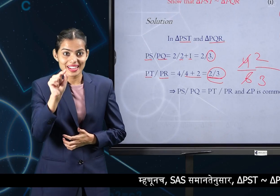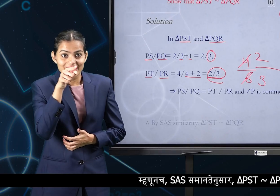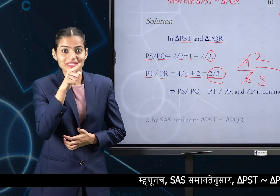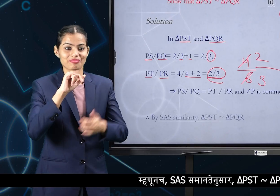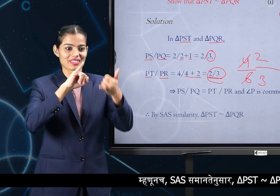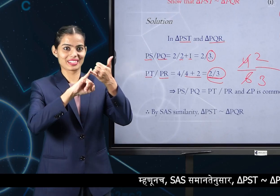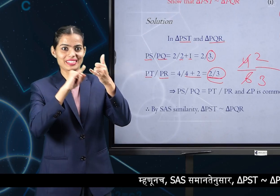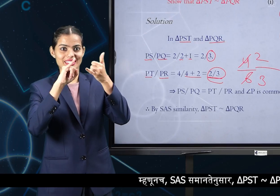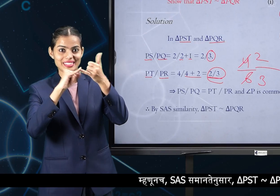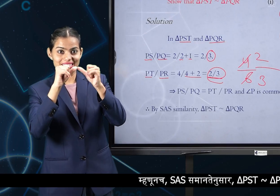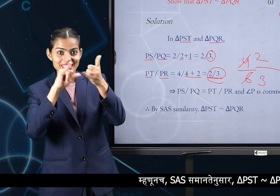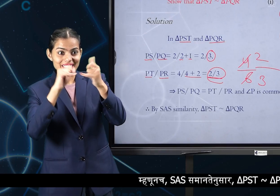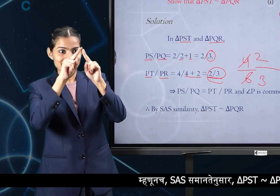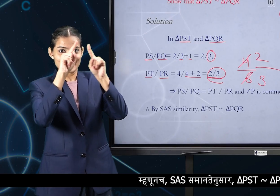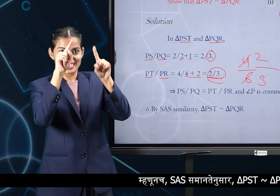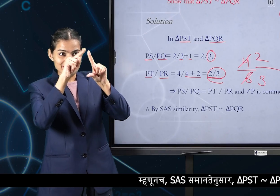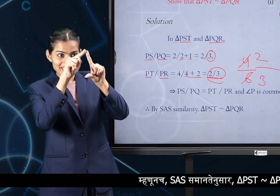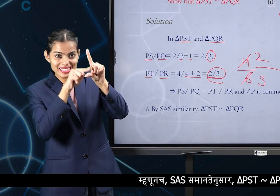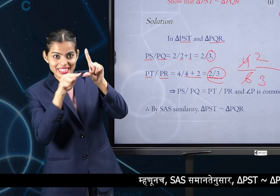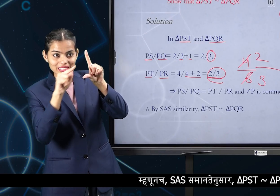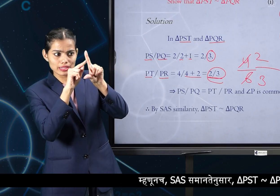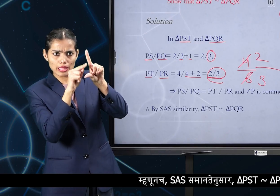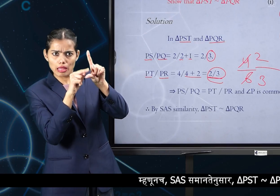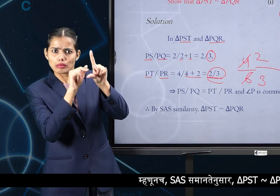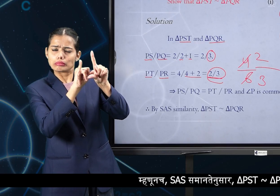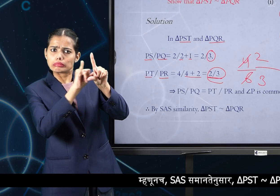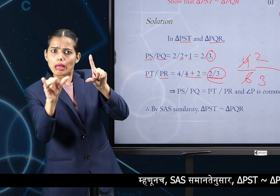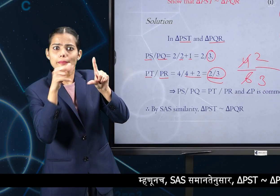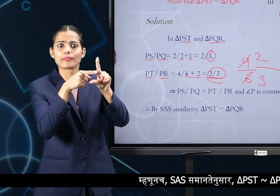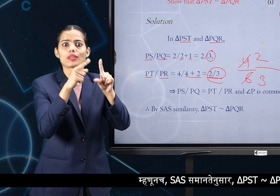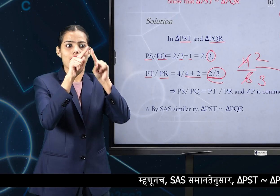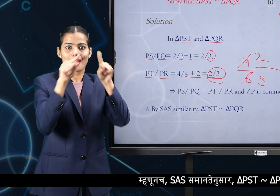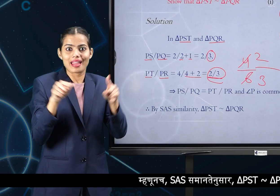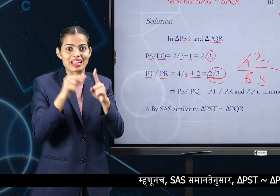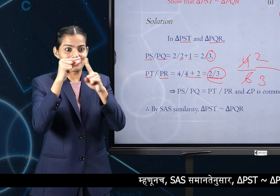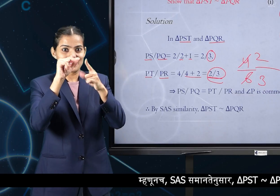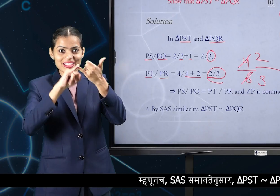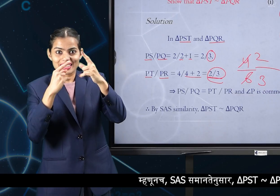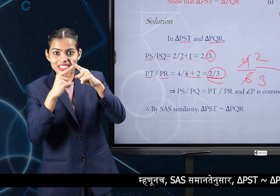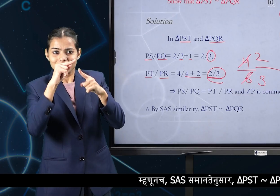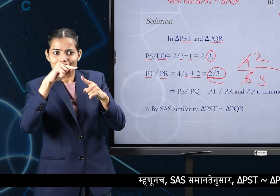म्हणूनच SAS समानानुतेनुसार ट्रायंगल PST कॉन्ग्रुएंट टू ट्रायंगल PQR.